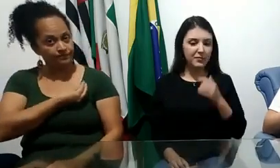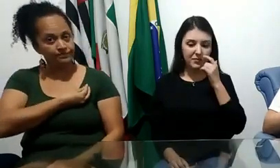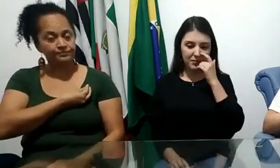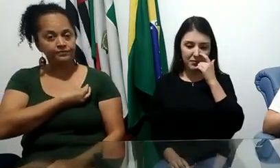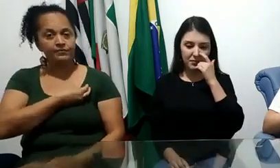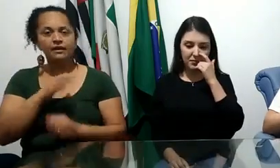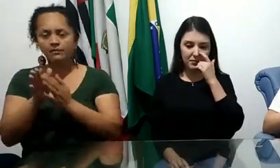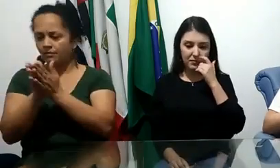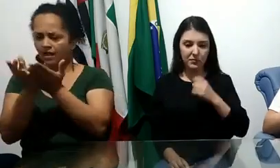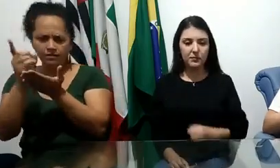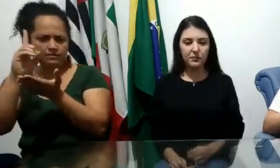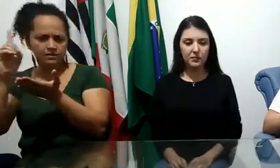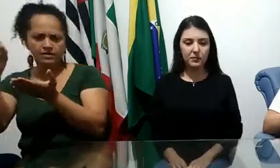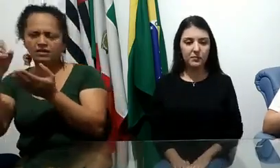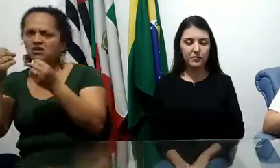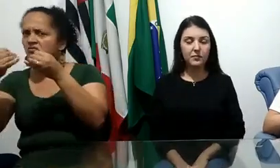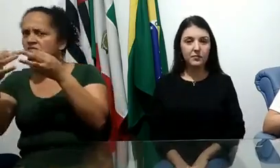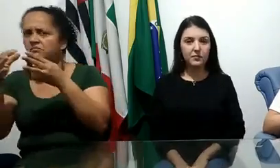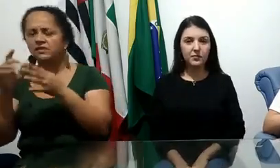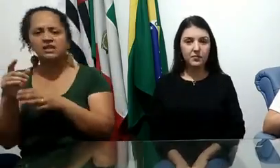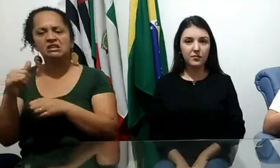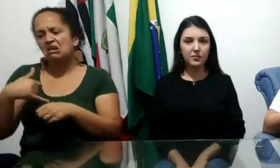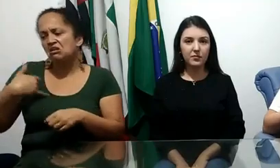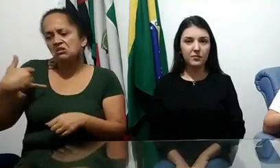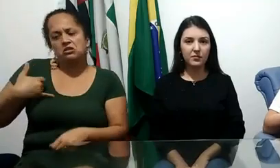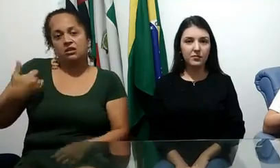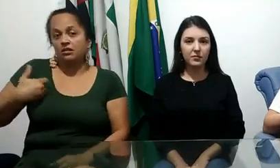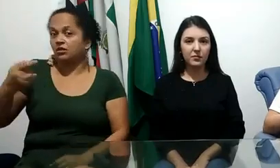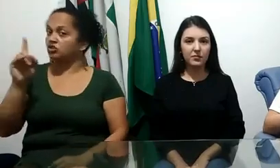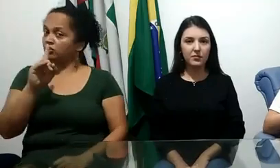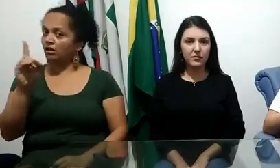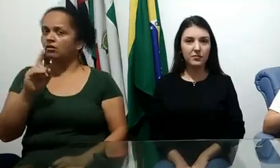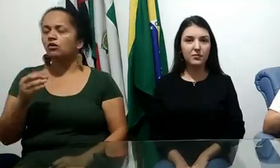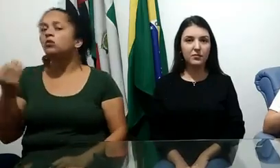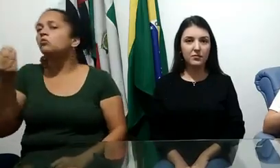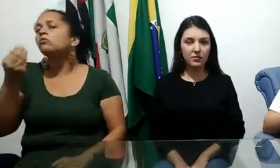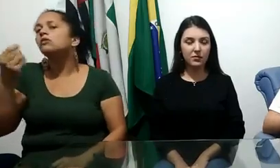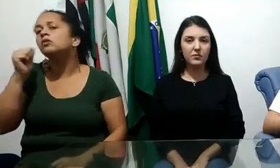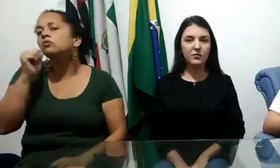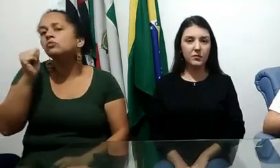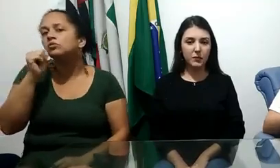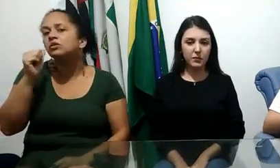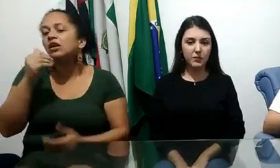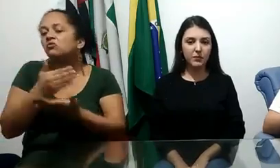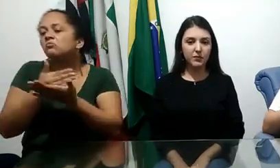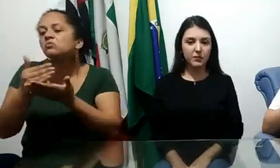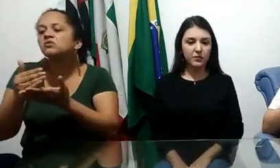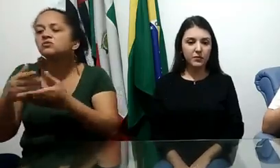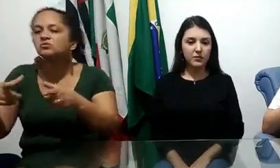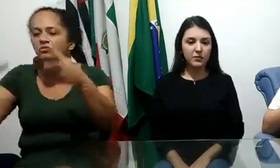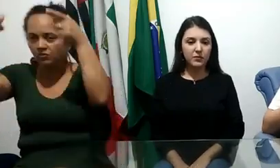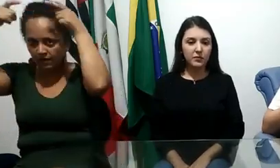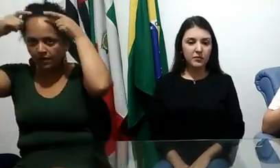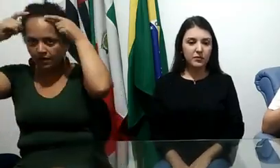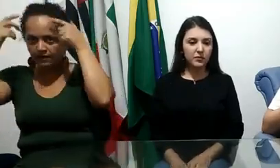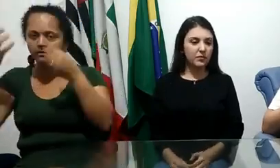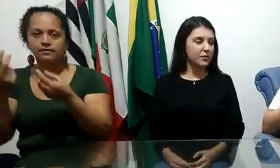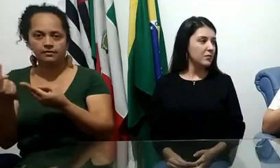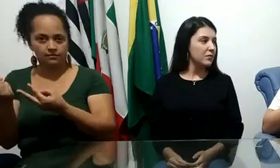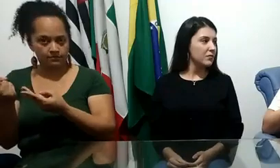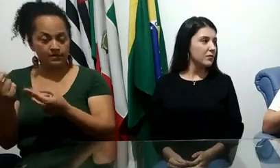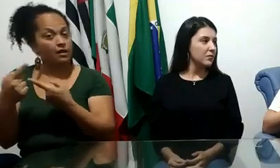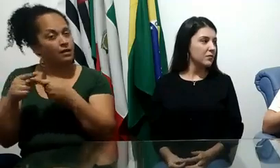a idade dela quando ela foi para o palácio para se tornar rainha, enfim, passar por todo aquele processo. Mas eu chuto